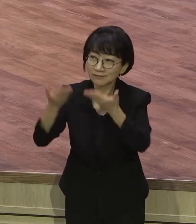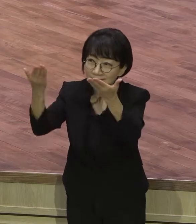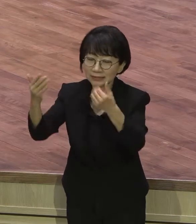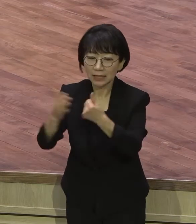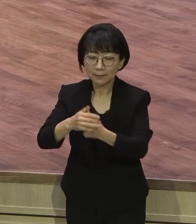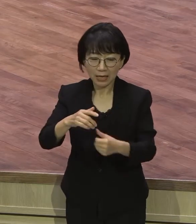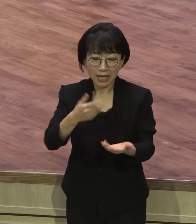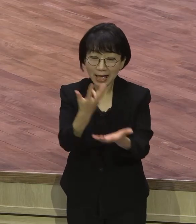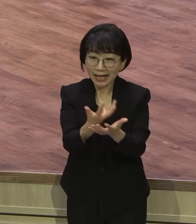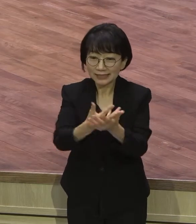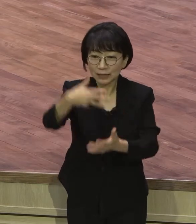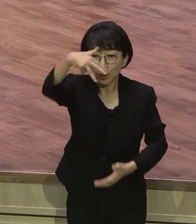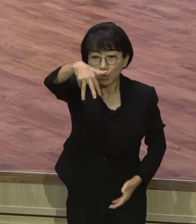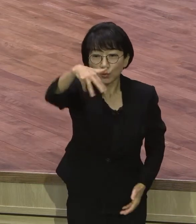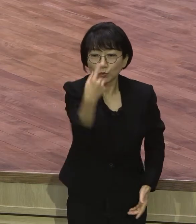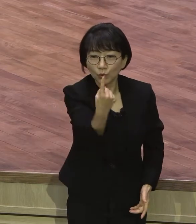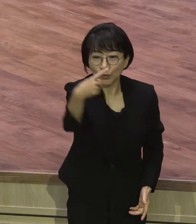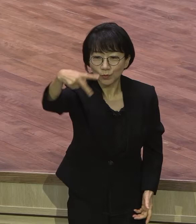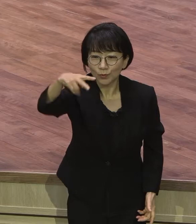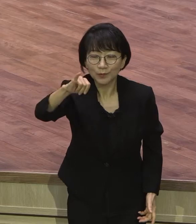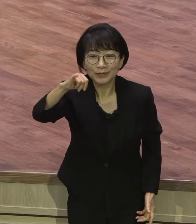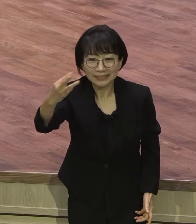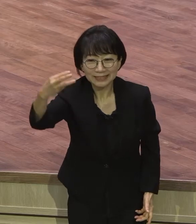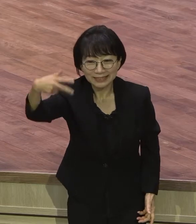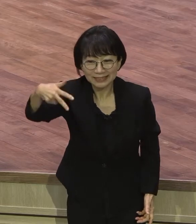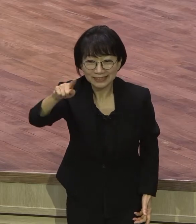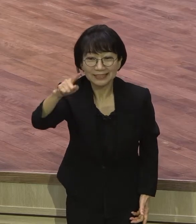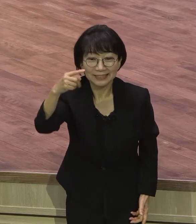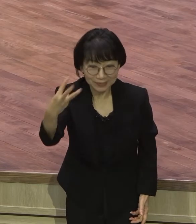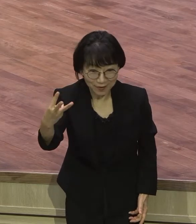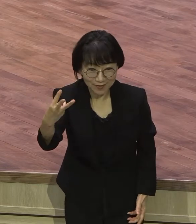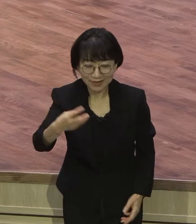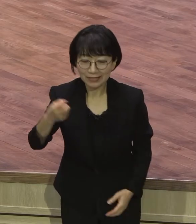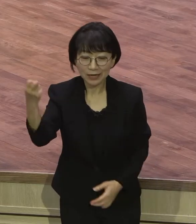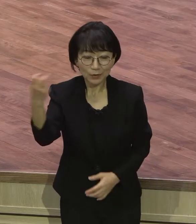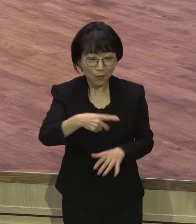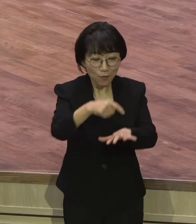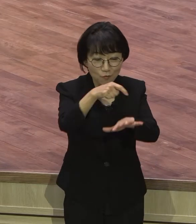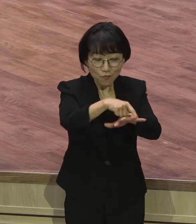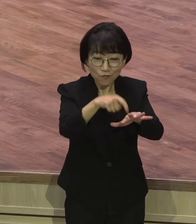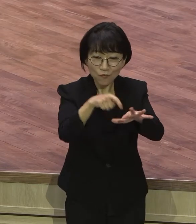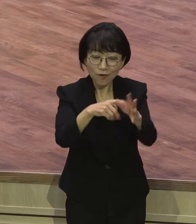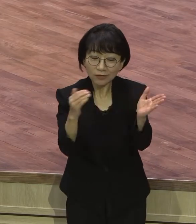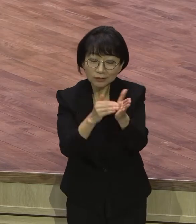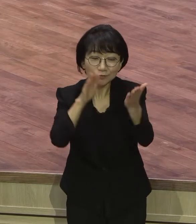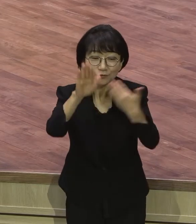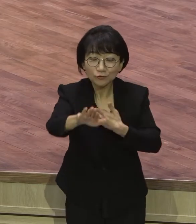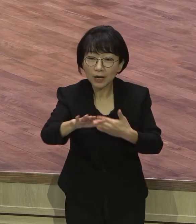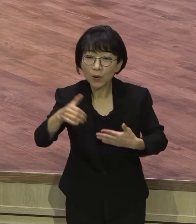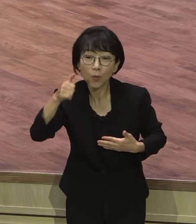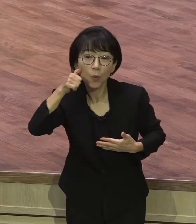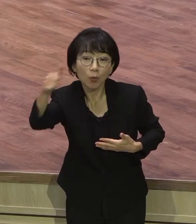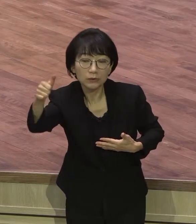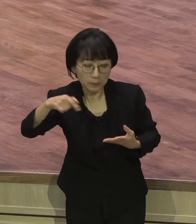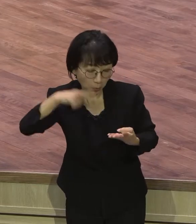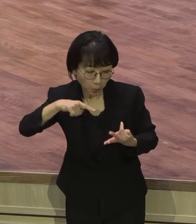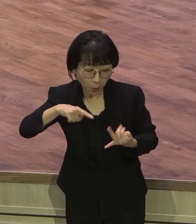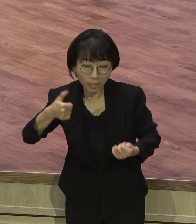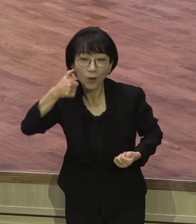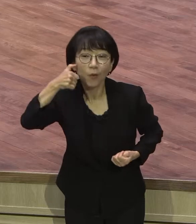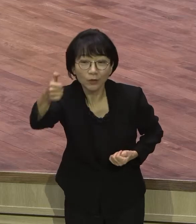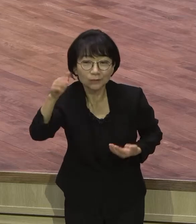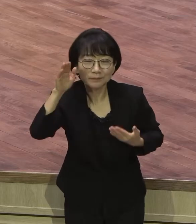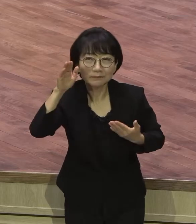해서 초실절이라고도 말하고, 또 유월절이 지난 50일째다 그래서 오순절이라